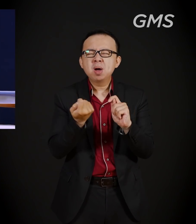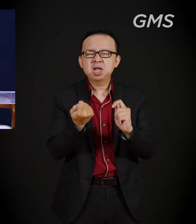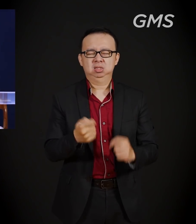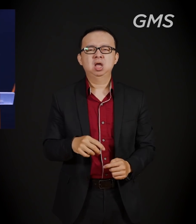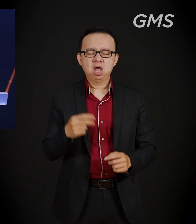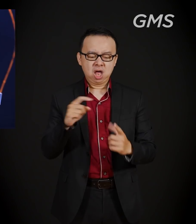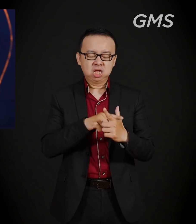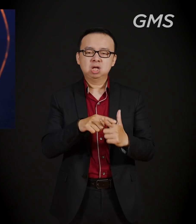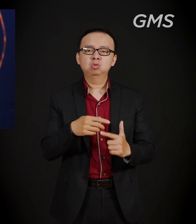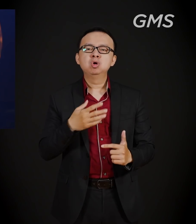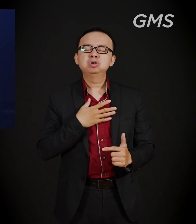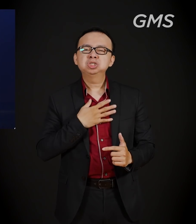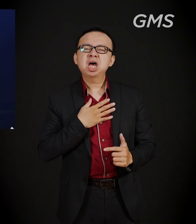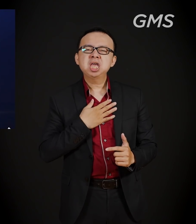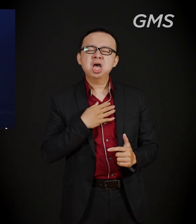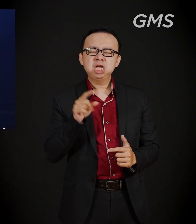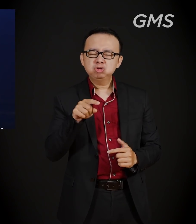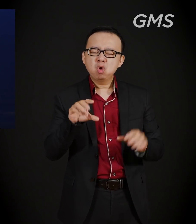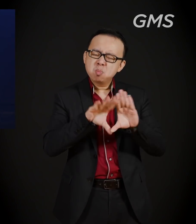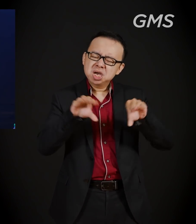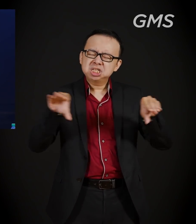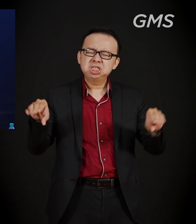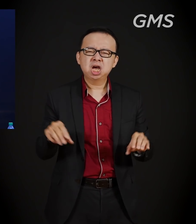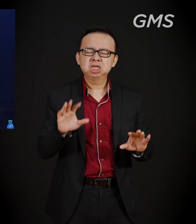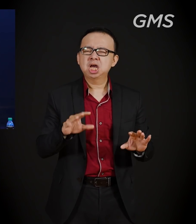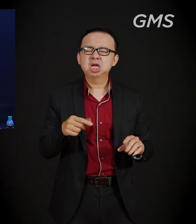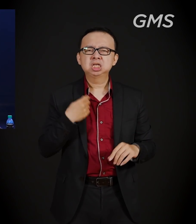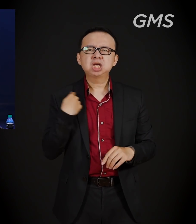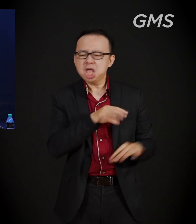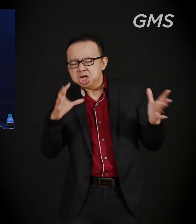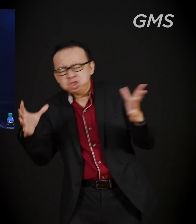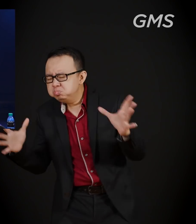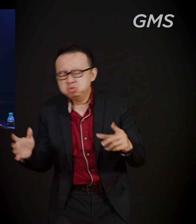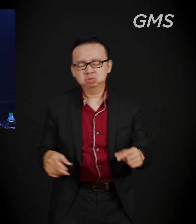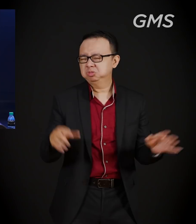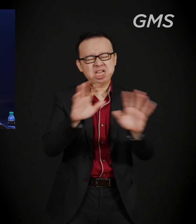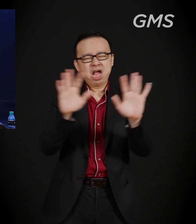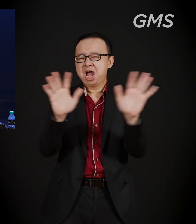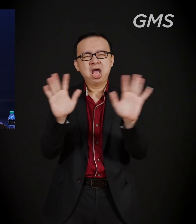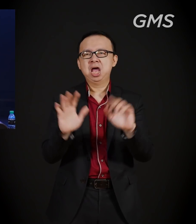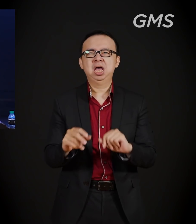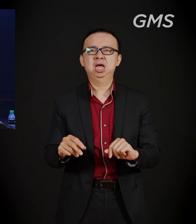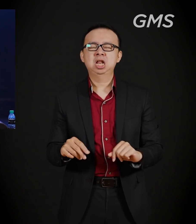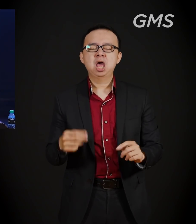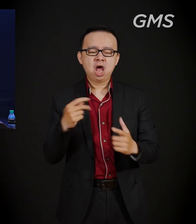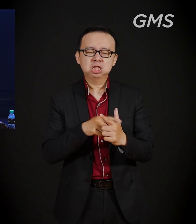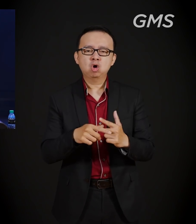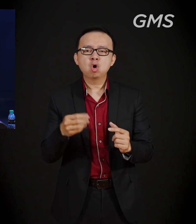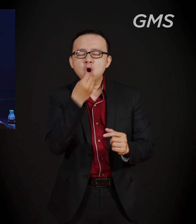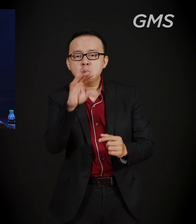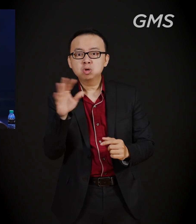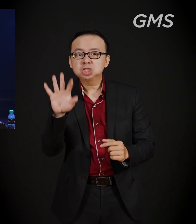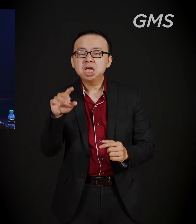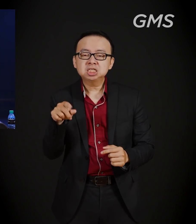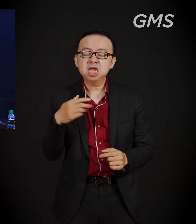pendeta. Jangan bilang sama saya, ya tapi kan saya pengusaha pendeta, saya kan sibuk gitu kan. Jangan bilang sama saya, aduh pendeta saya kan masih muda pendeta.